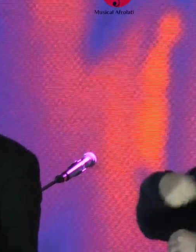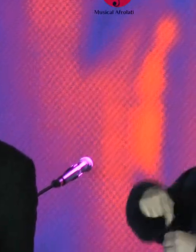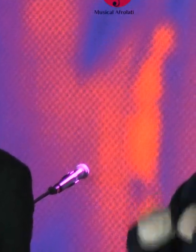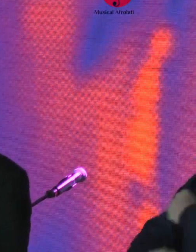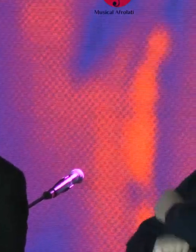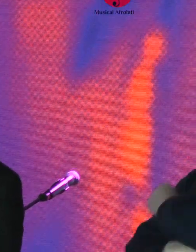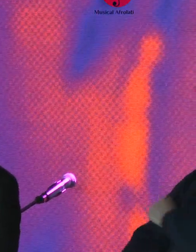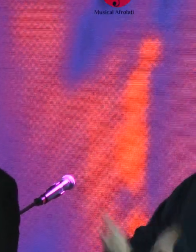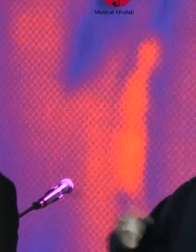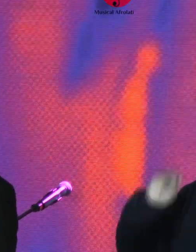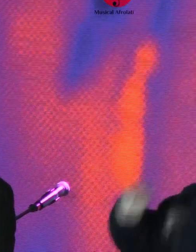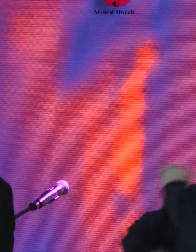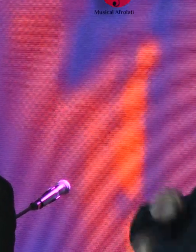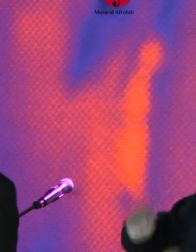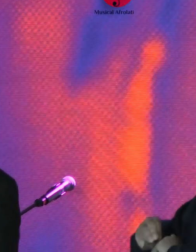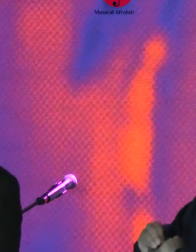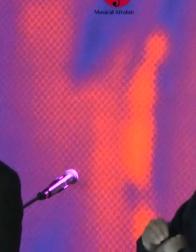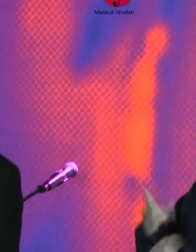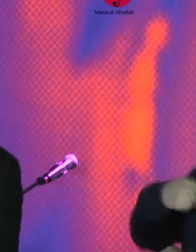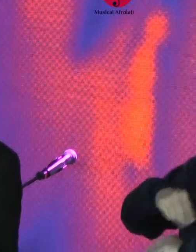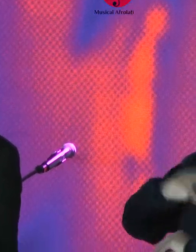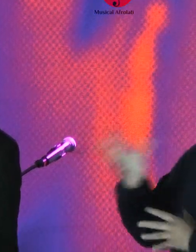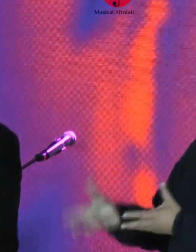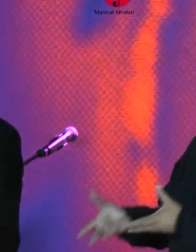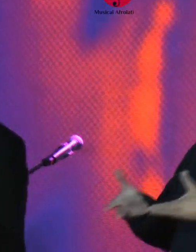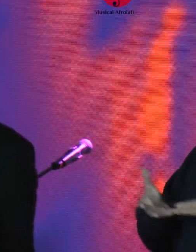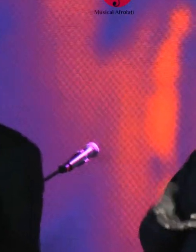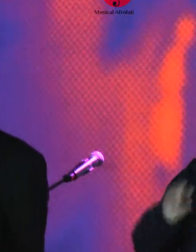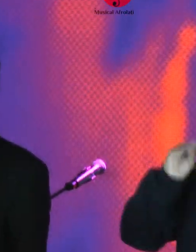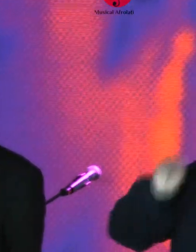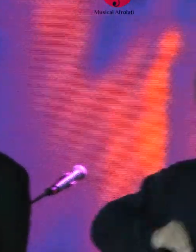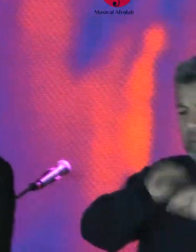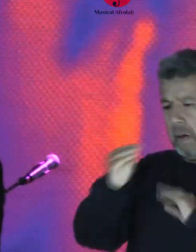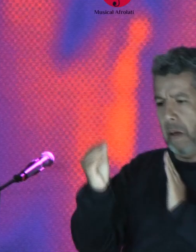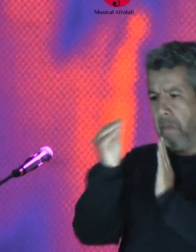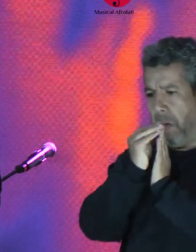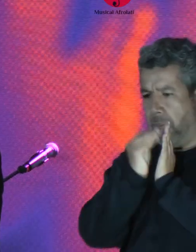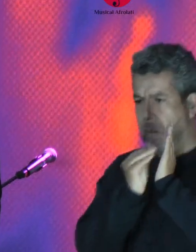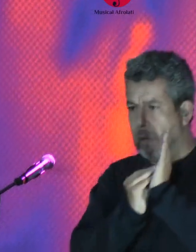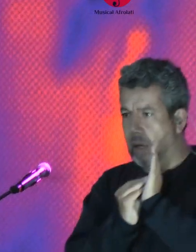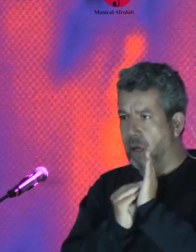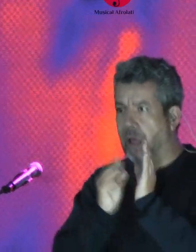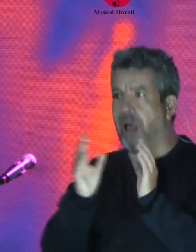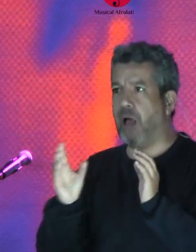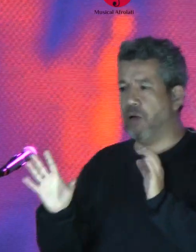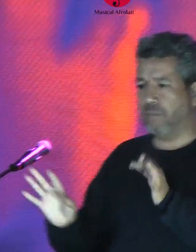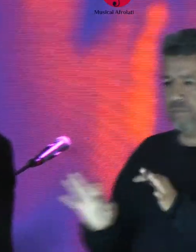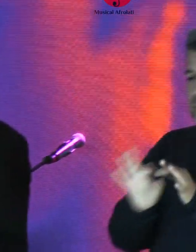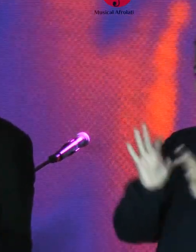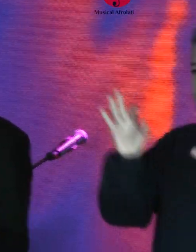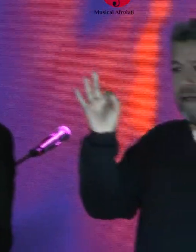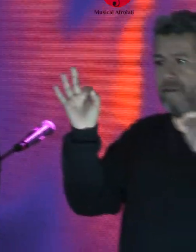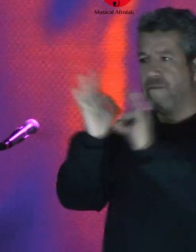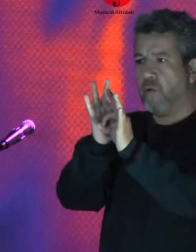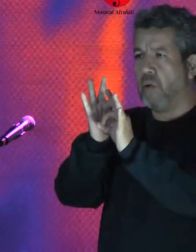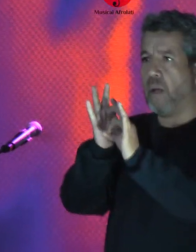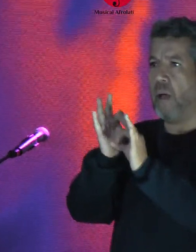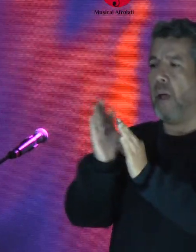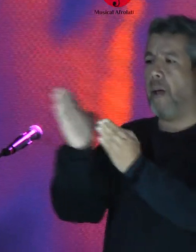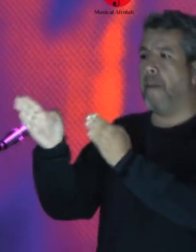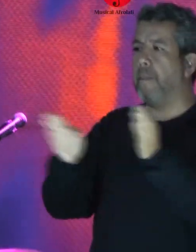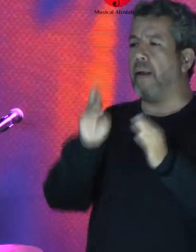bases pudimos entonces crear, a partir y con el enfoque de nuestro Plan Nacional